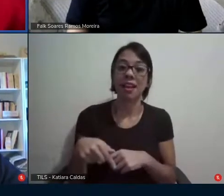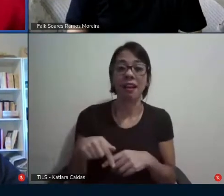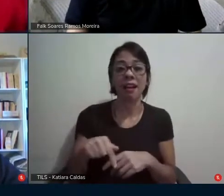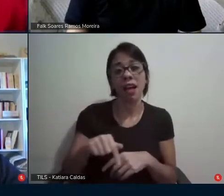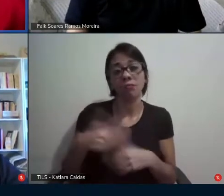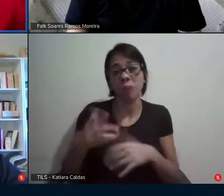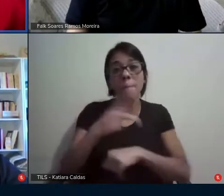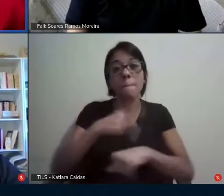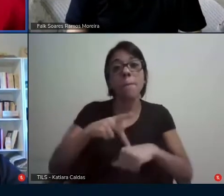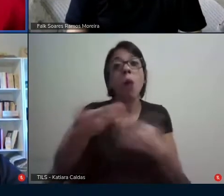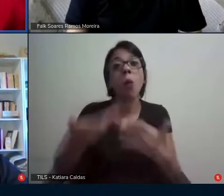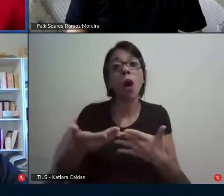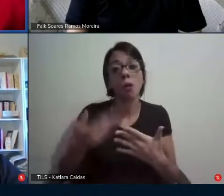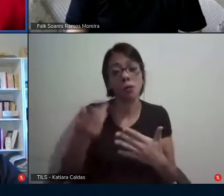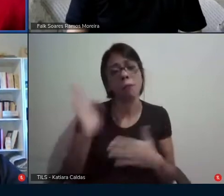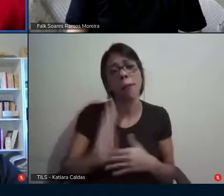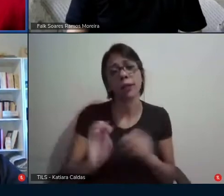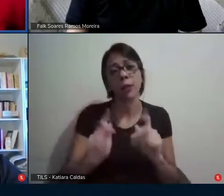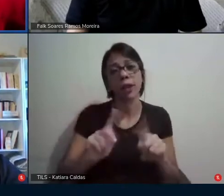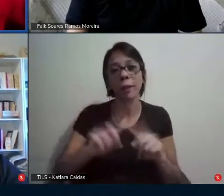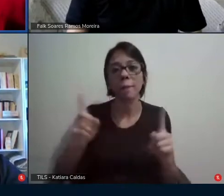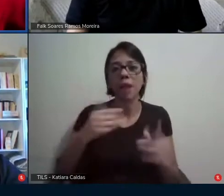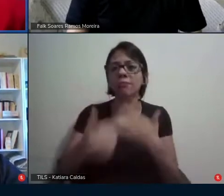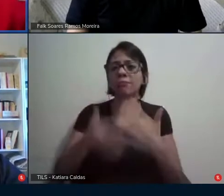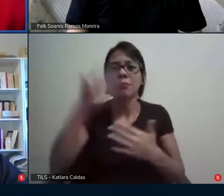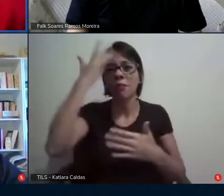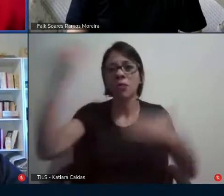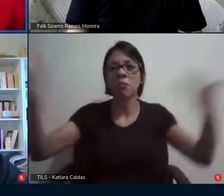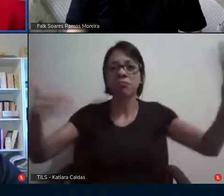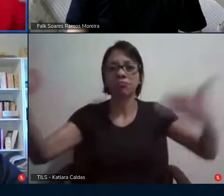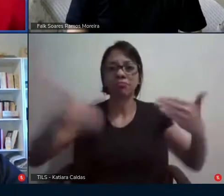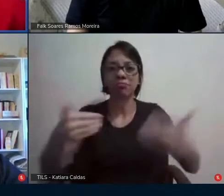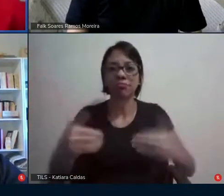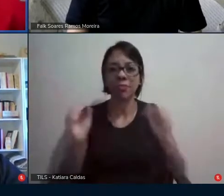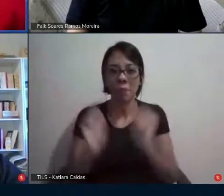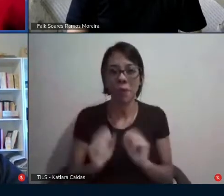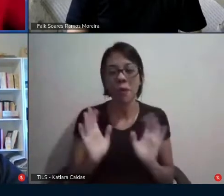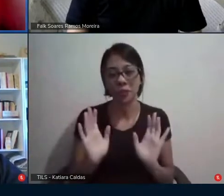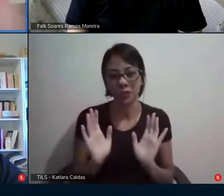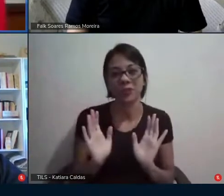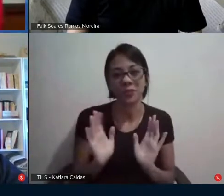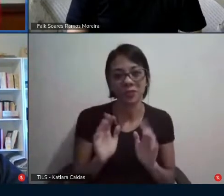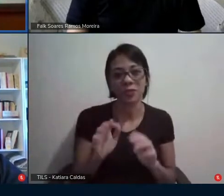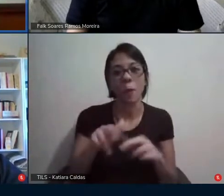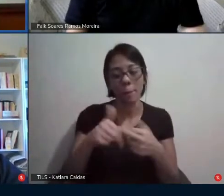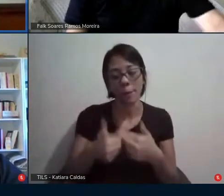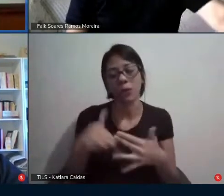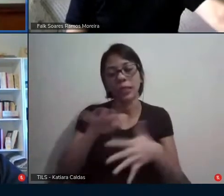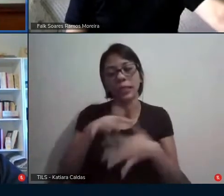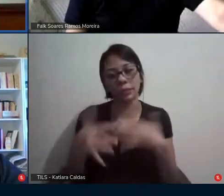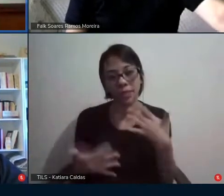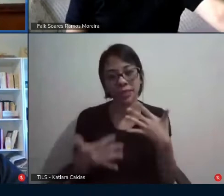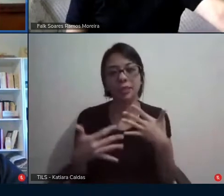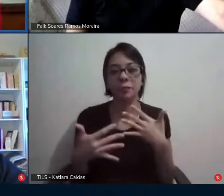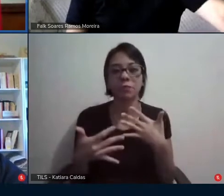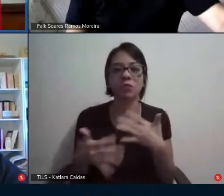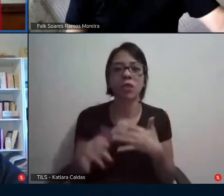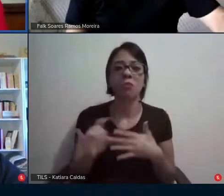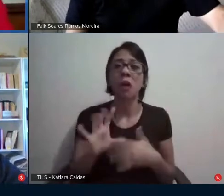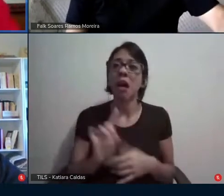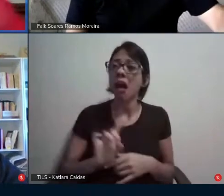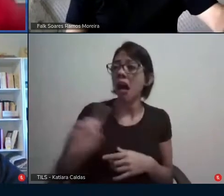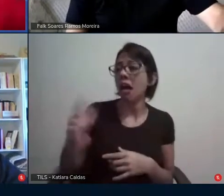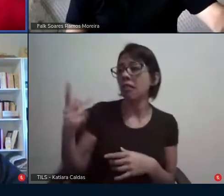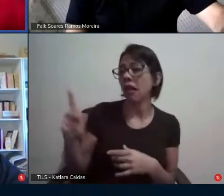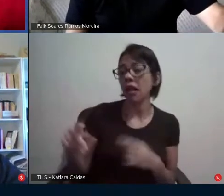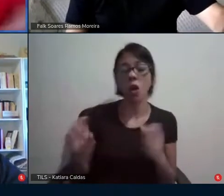Brasil. Tá? Então, não é uma questão de ser, pertencer à nação de fulano, à nação